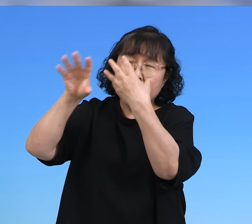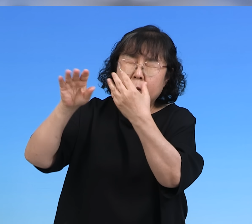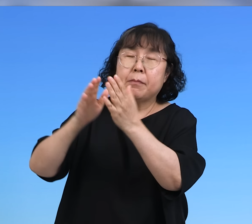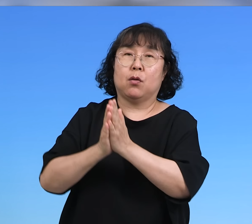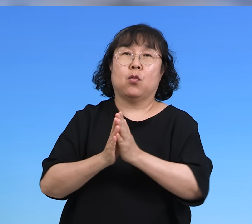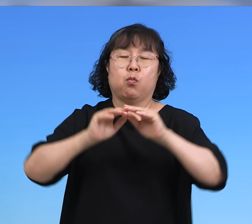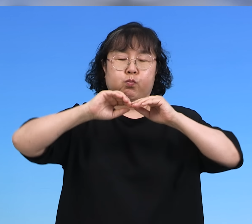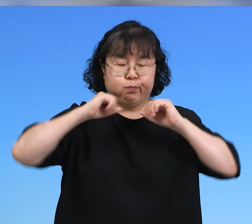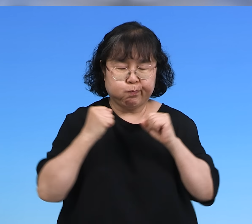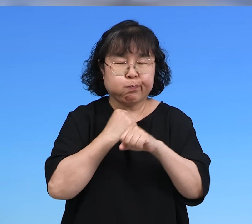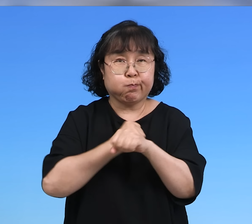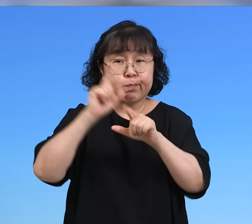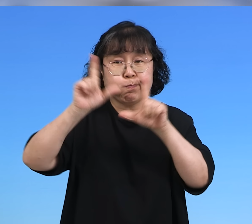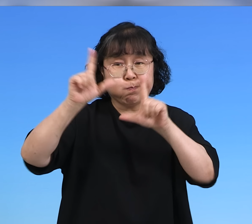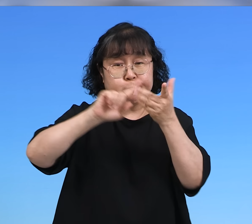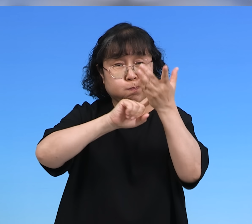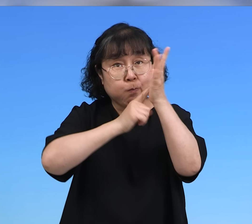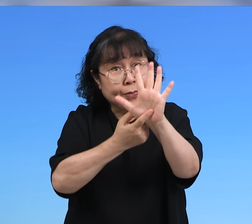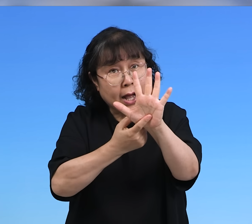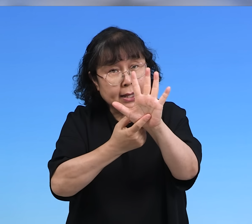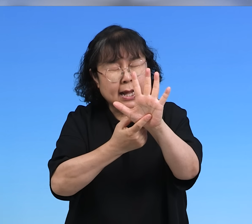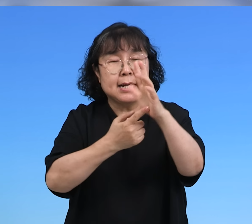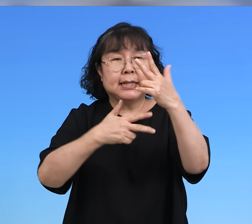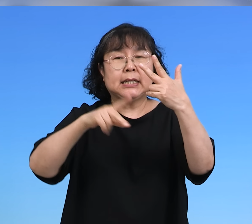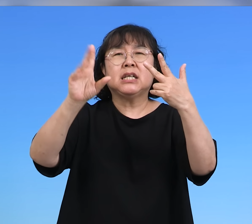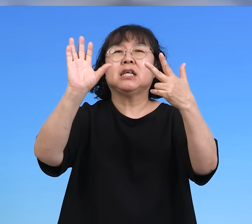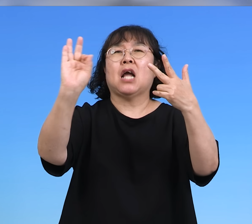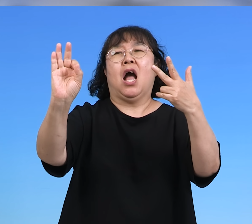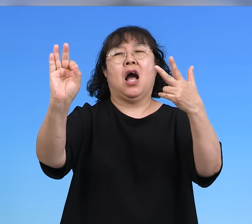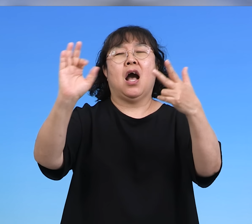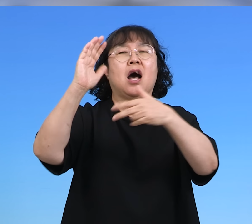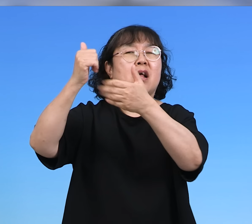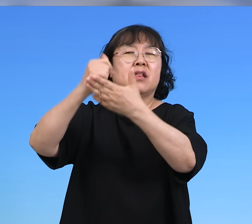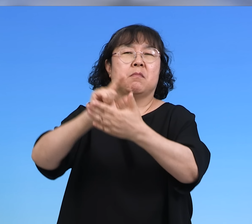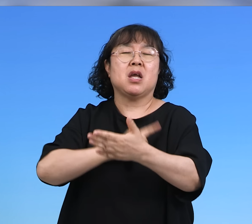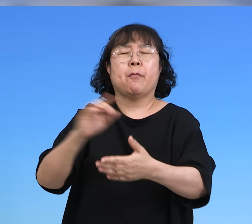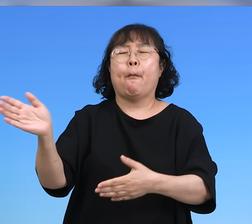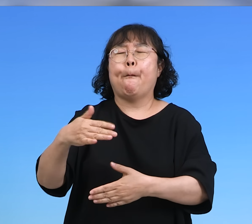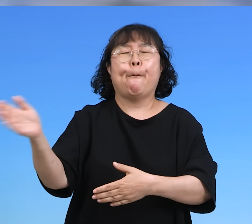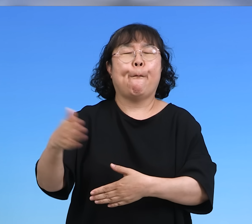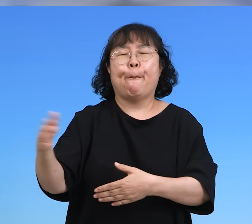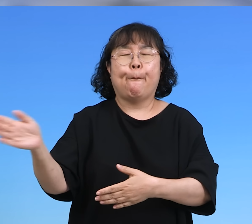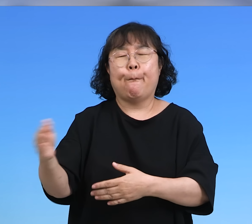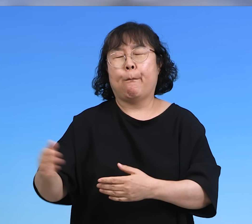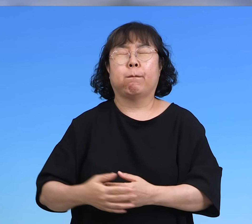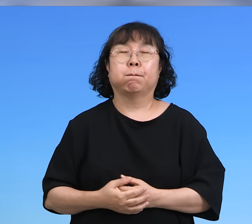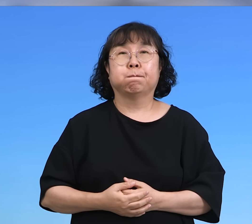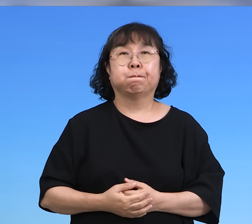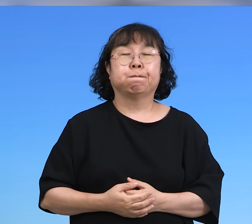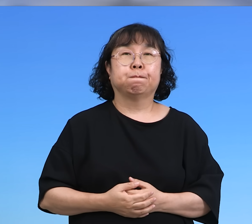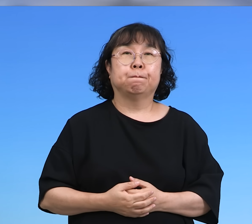백성들의 모습이 6장 내내 나오는데요, 7장에 가서는 하나님이 등장하지를 않습니다.